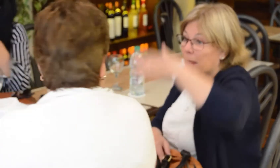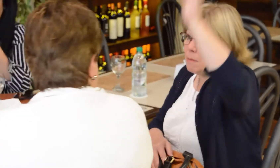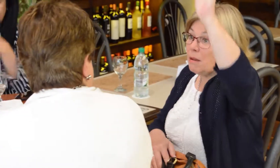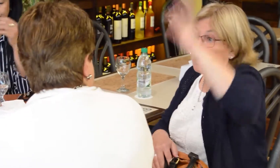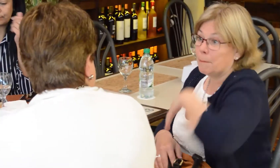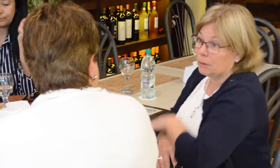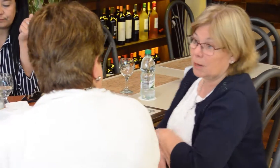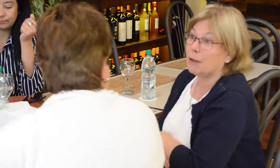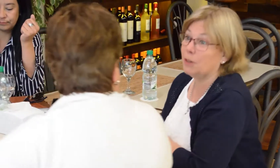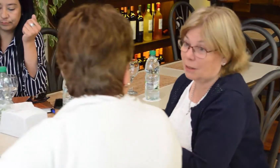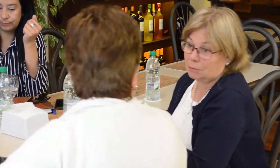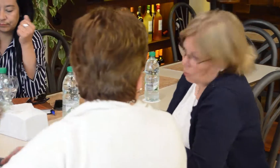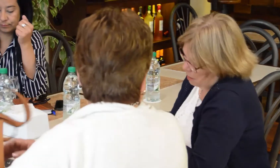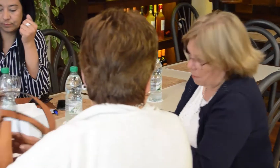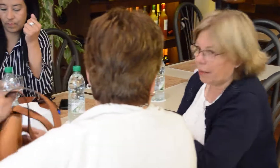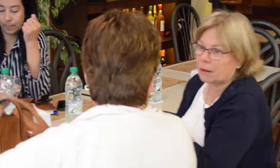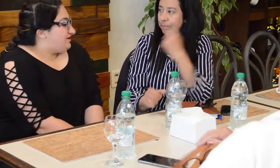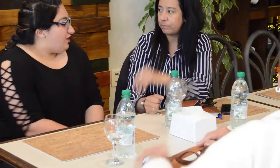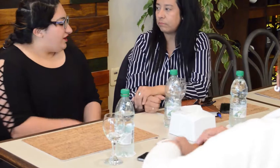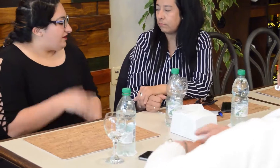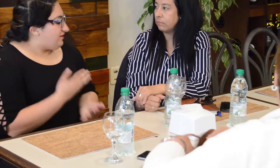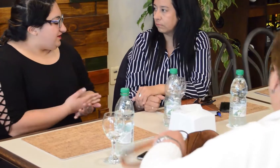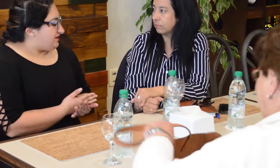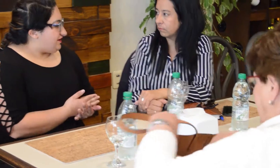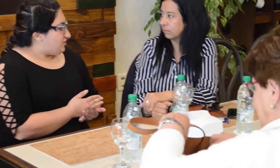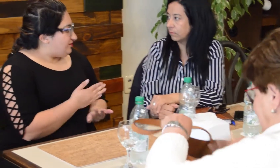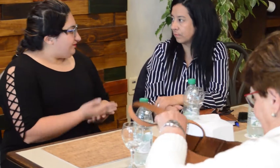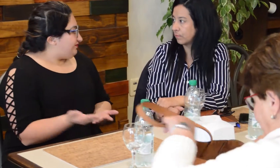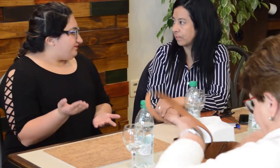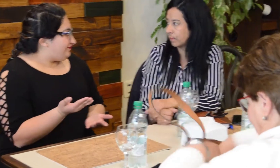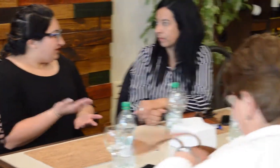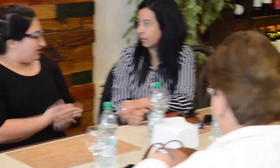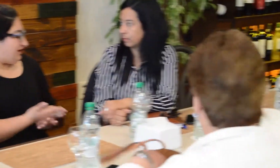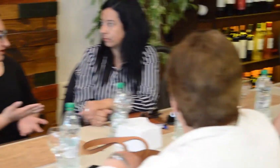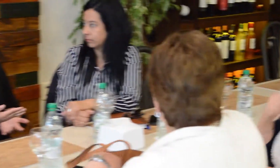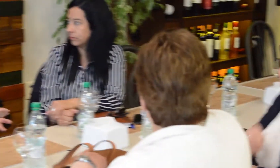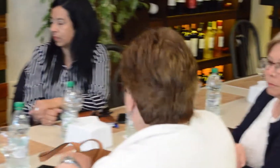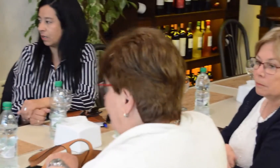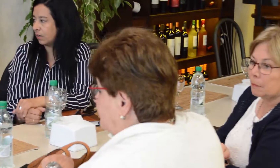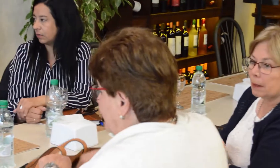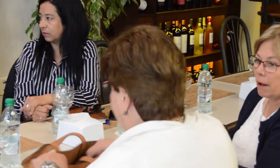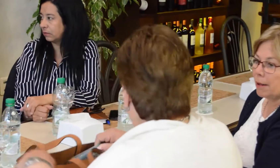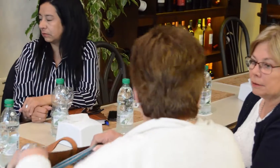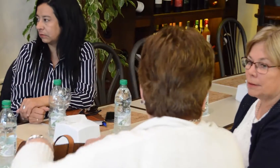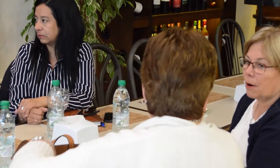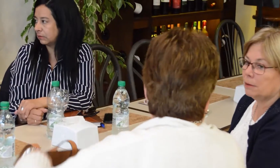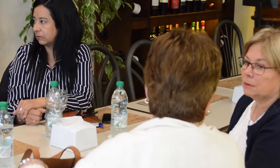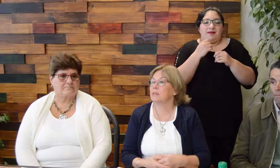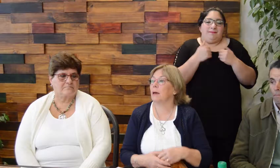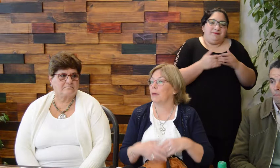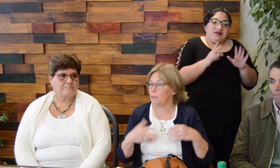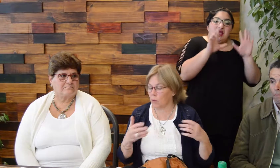vengan antes de esa hora para que puedan ser atendidos adecuadamente. Si nos juntamos todos a la misma hora, es más